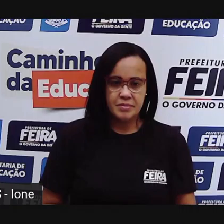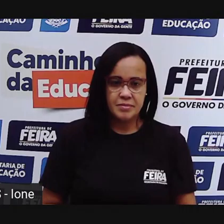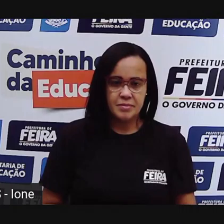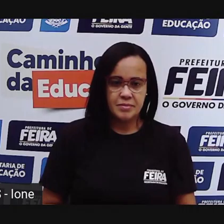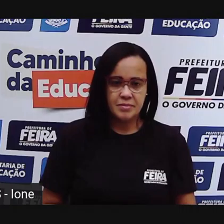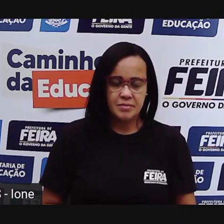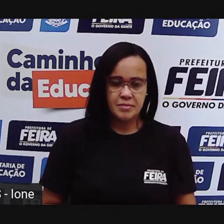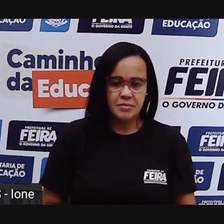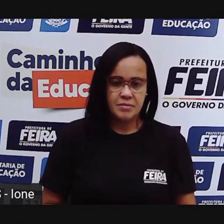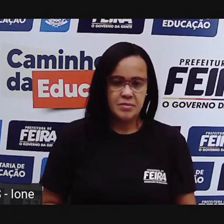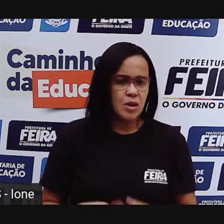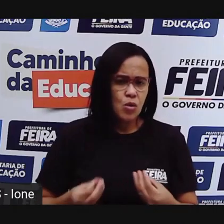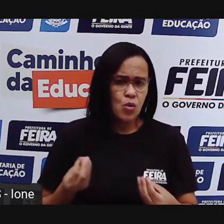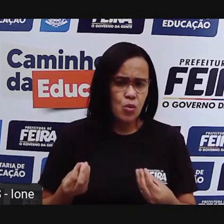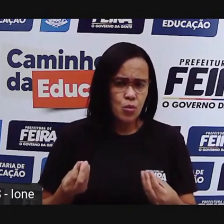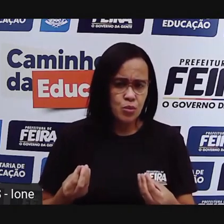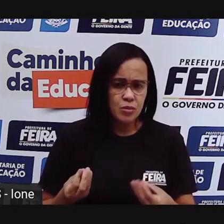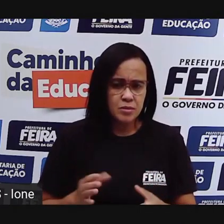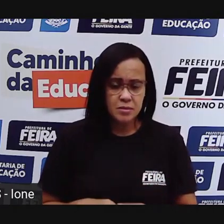com